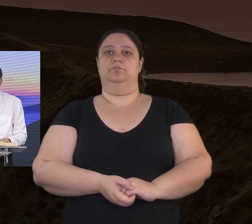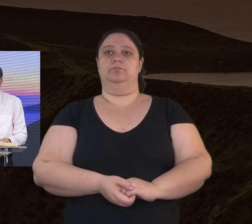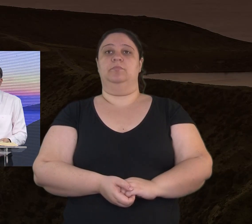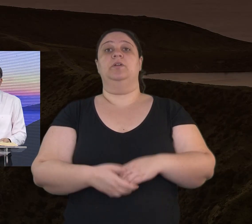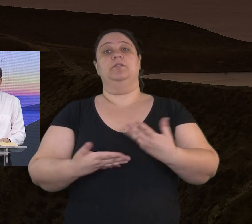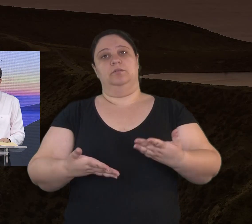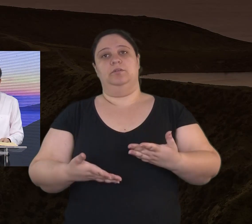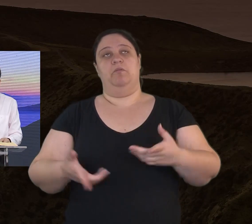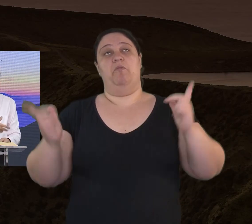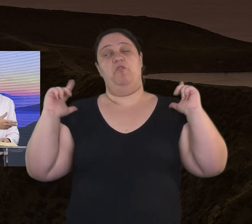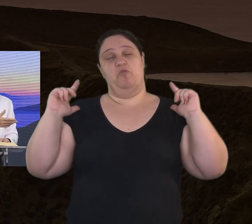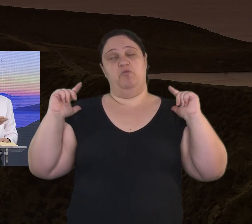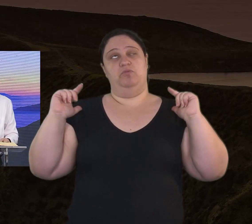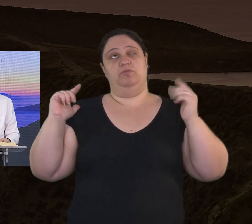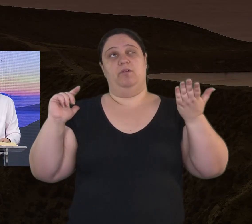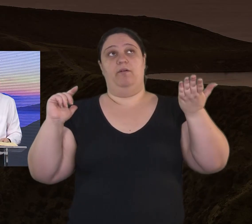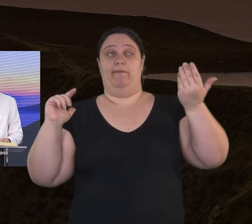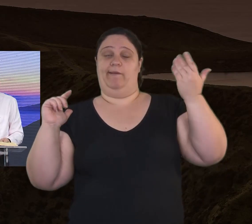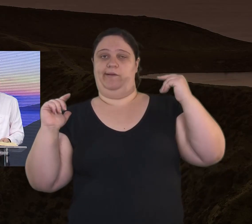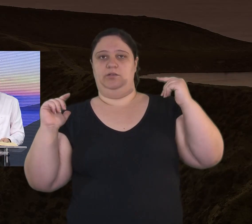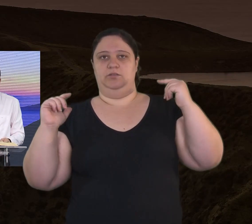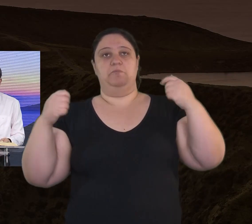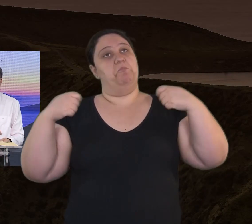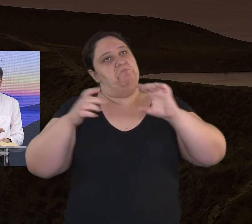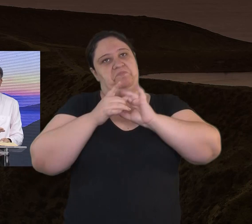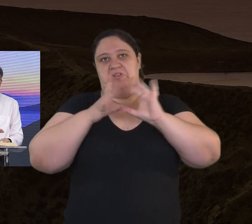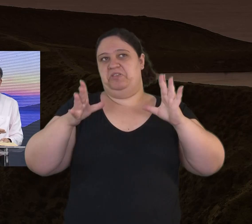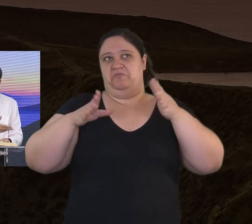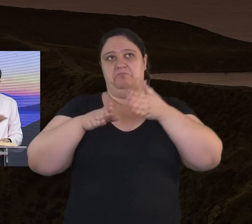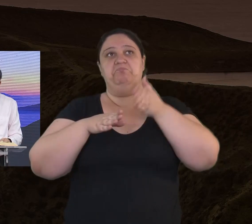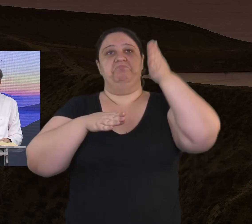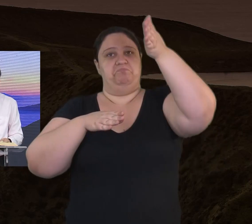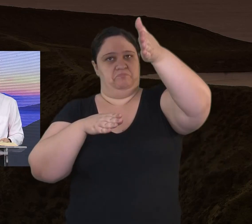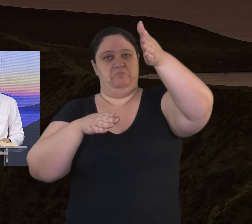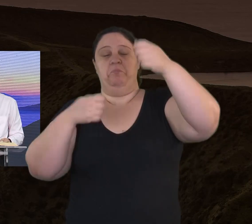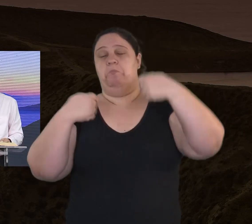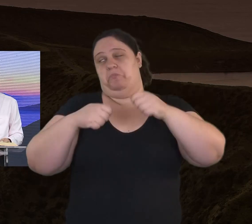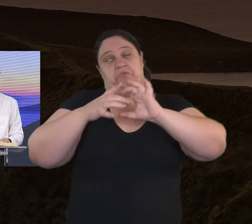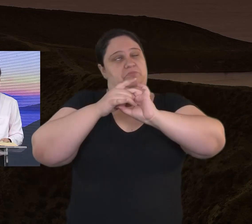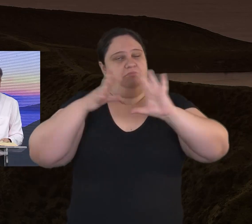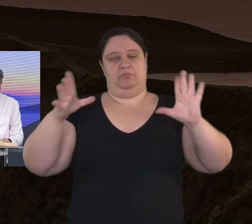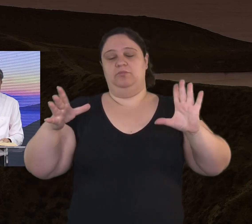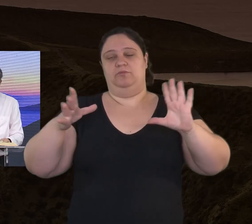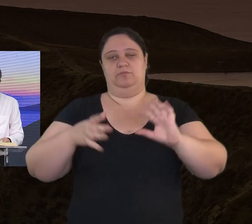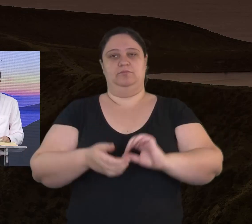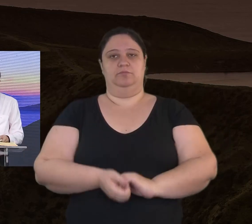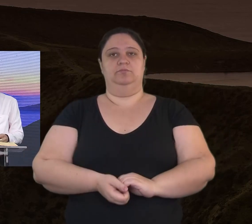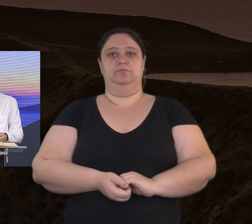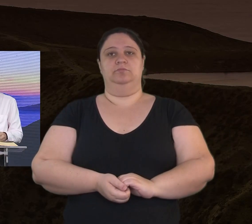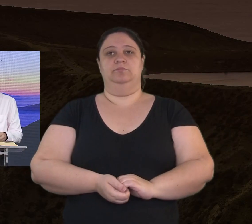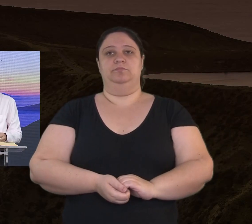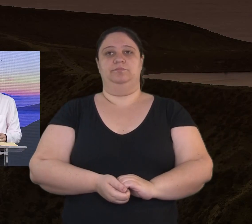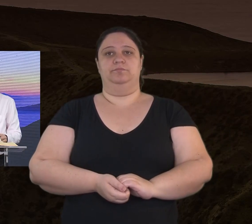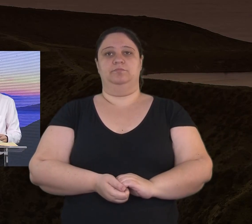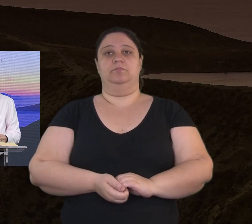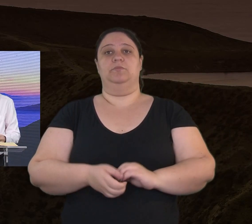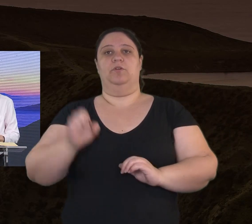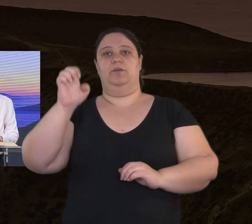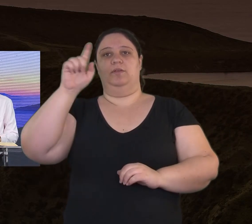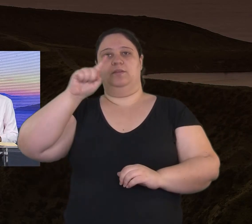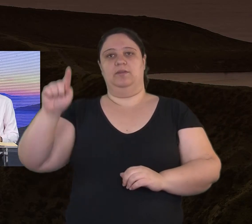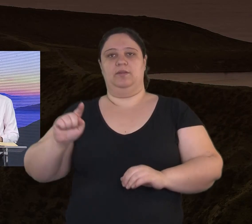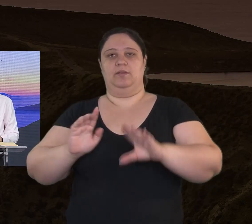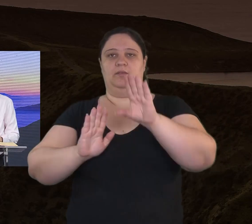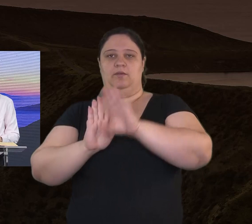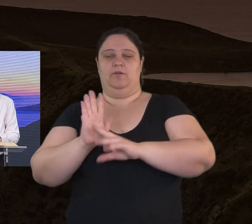E Satanás fazia parte disso, porque ele queria, né, ele estava ali, ele tinha liberdade, tinha acesso. E lá em